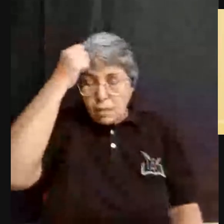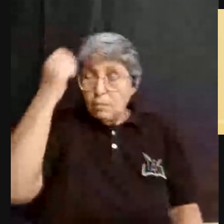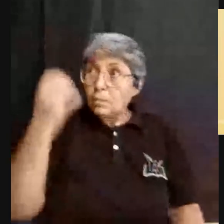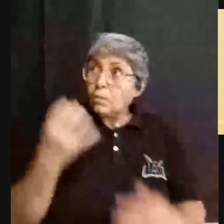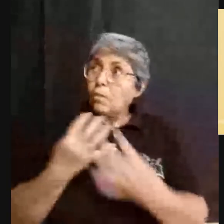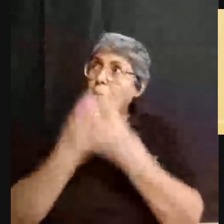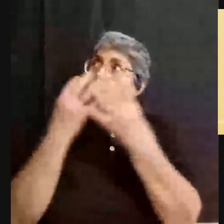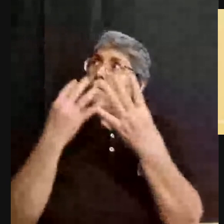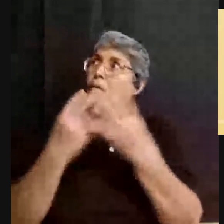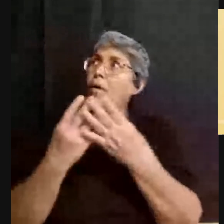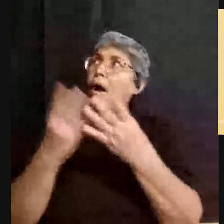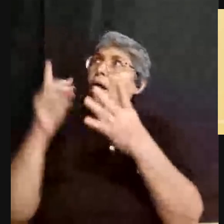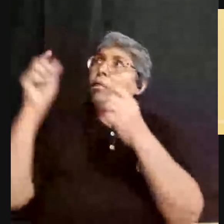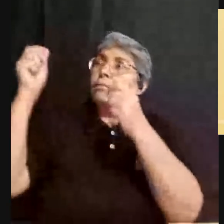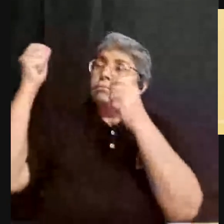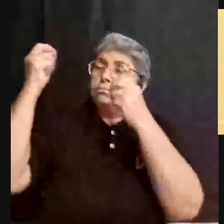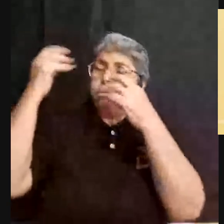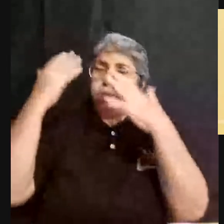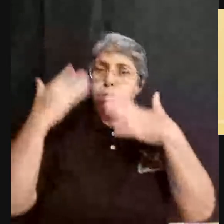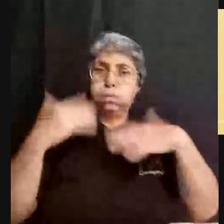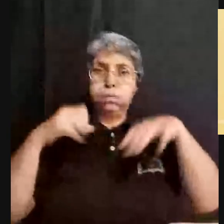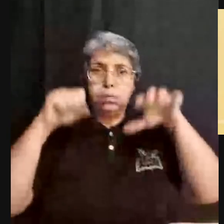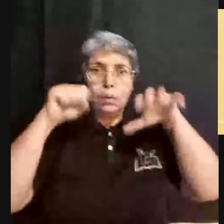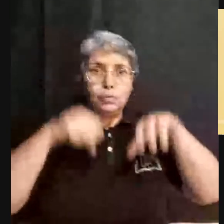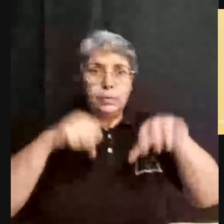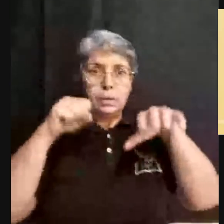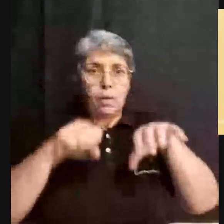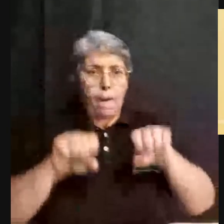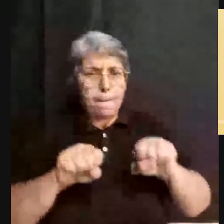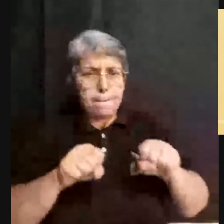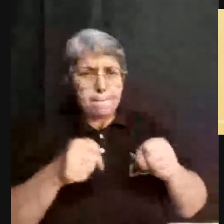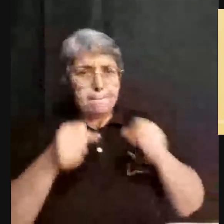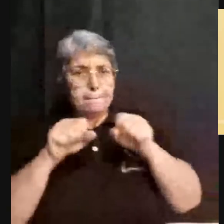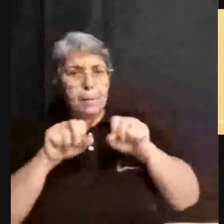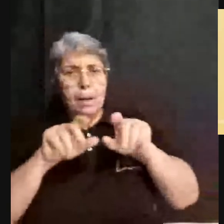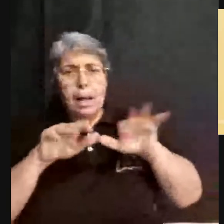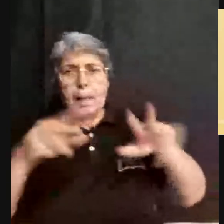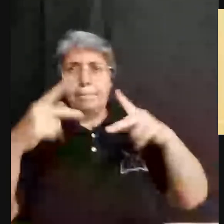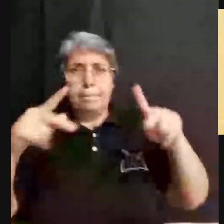pregado a todas as nações. E o mais importante, Jesus voltará.